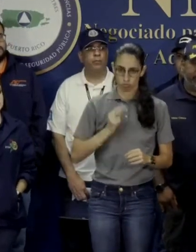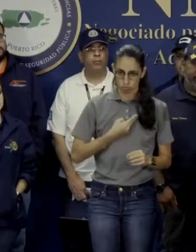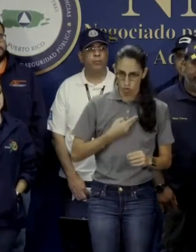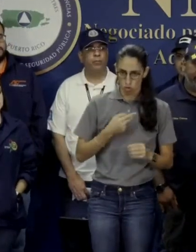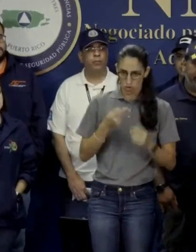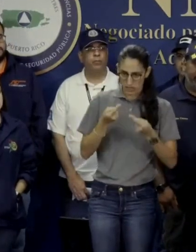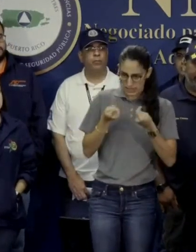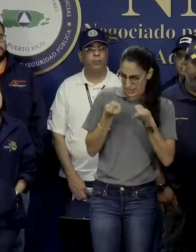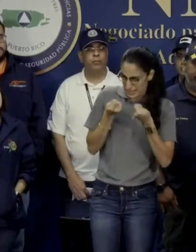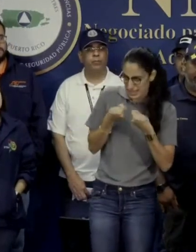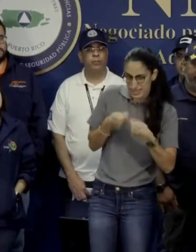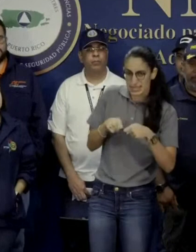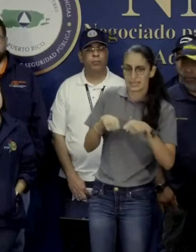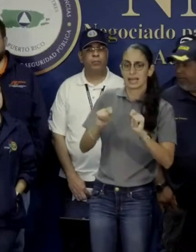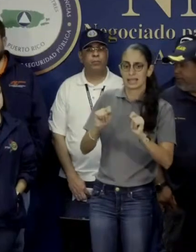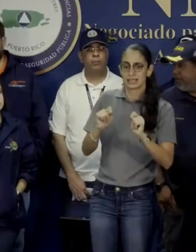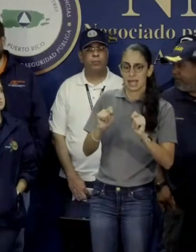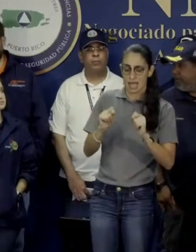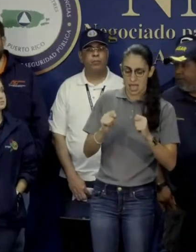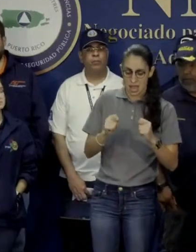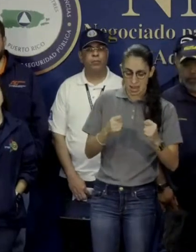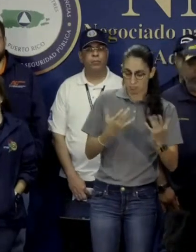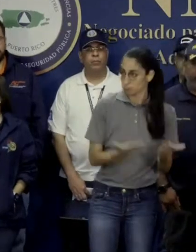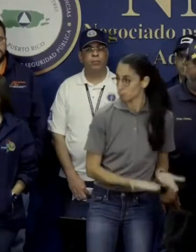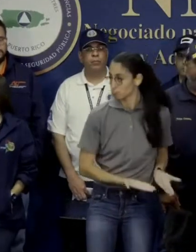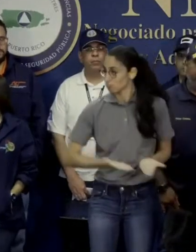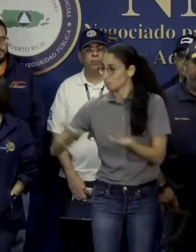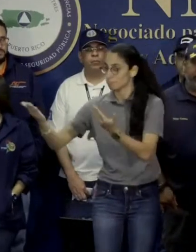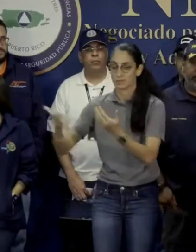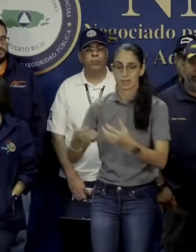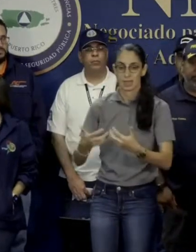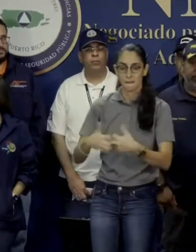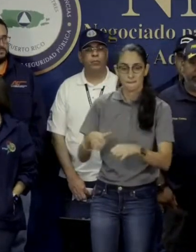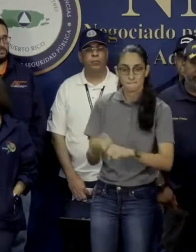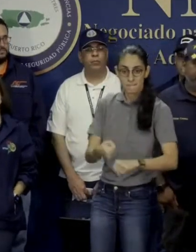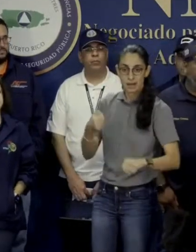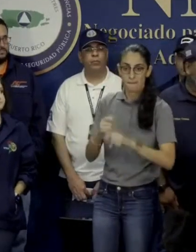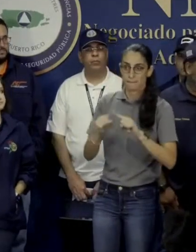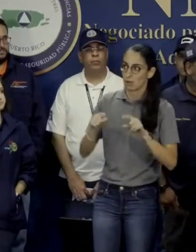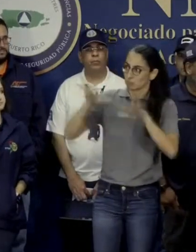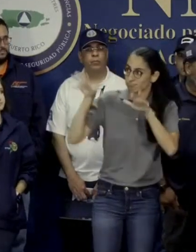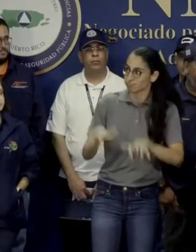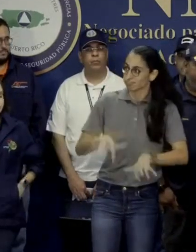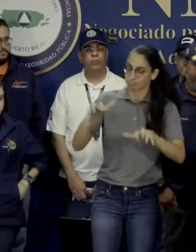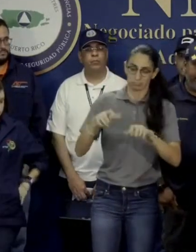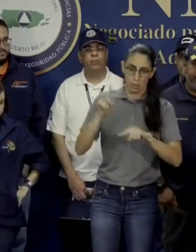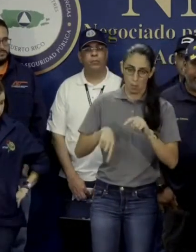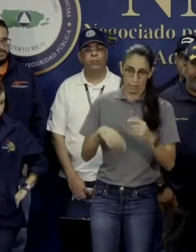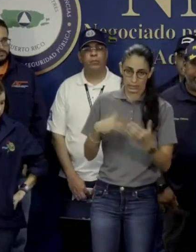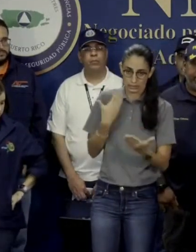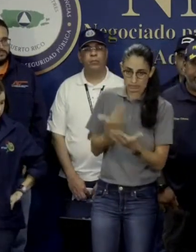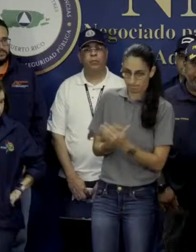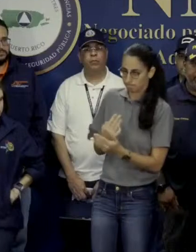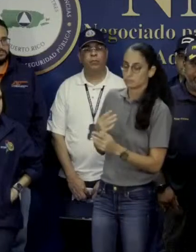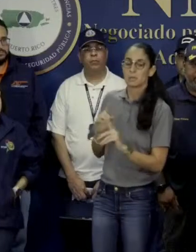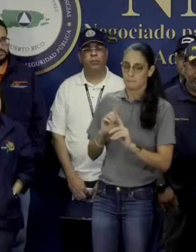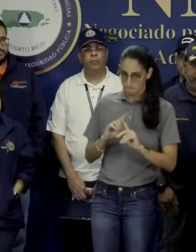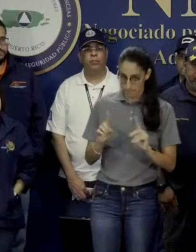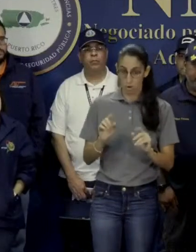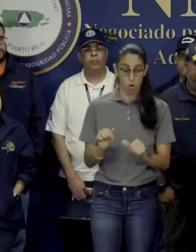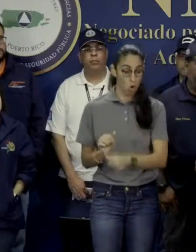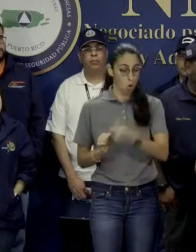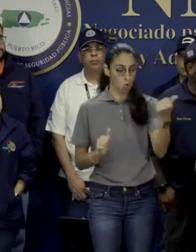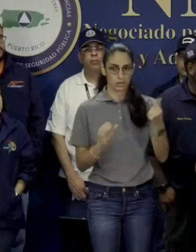tratando de accesarlo para llevarle un generador, por la situación del clima no se pudo llegar a la facilidad. Y hay